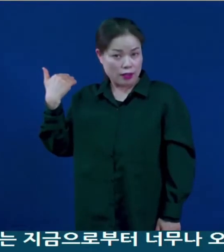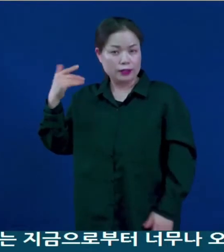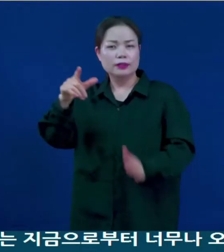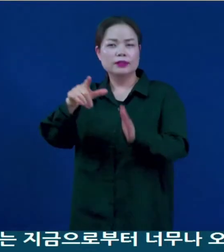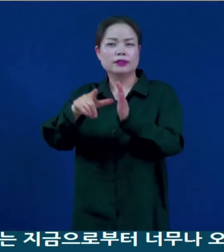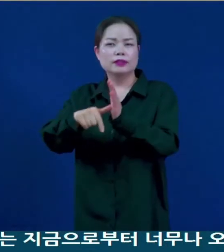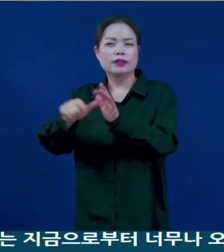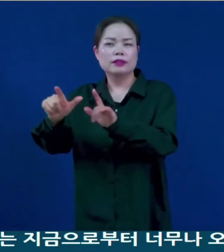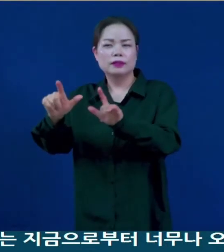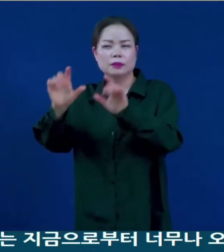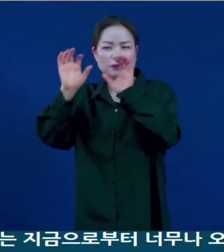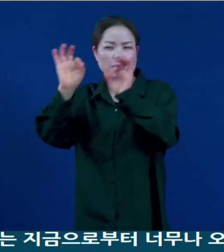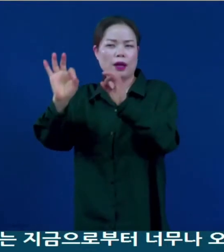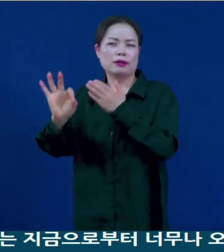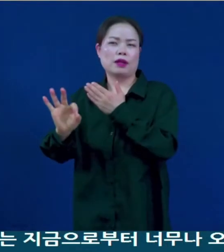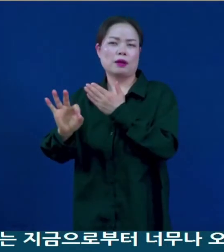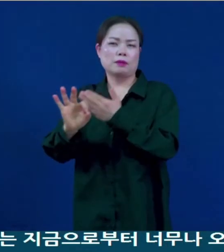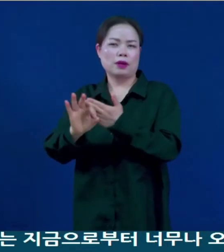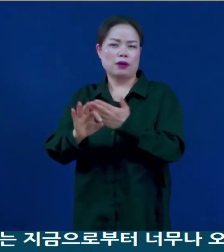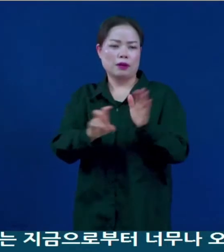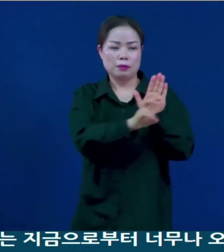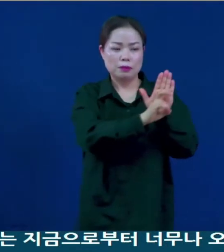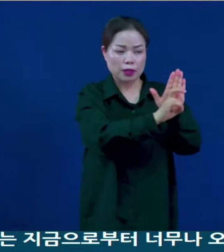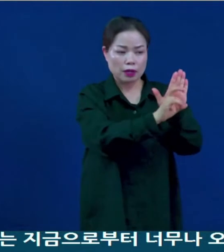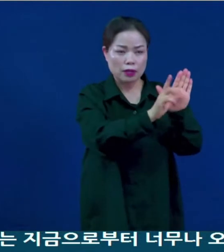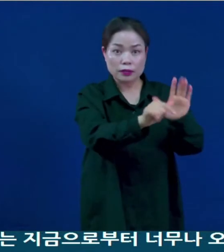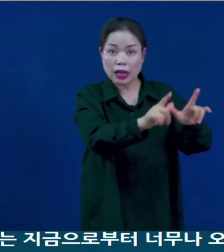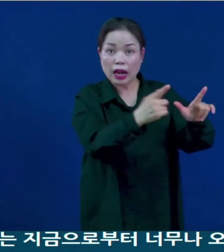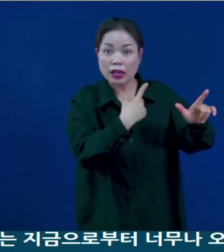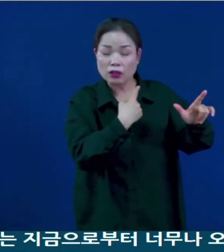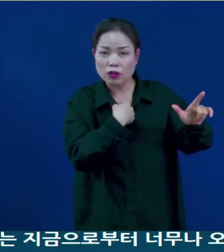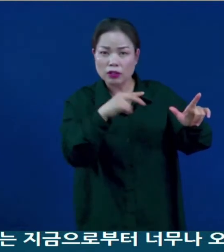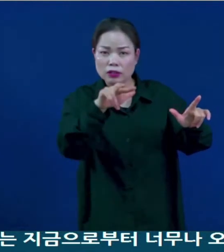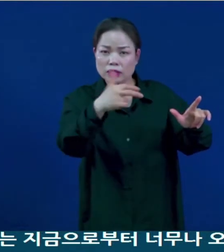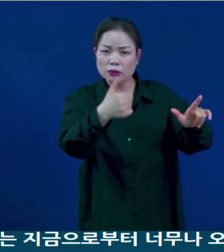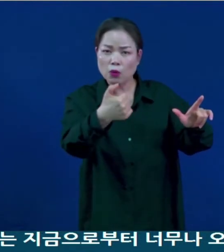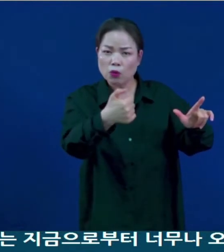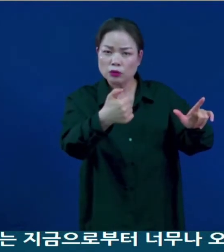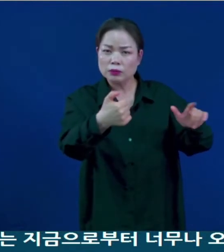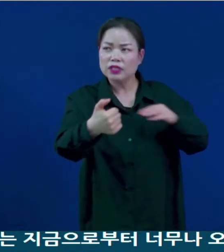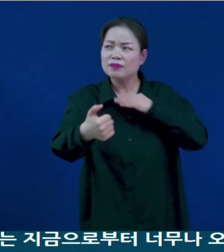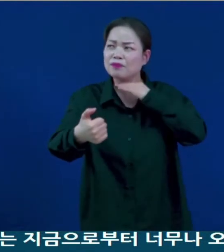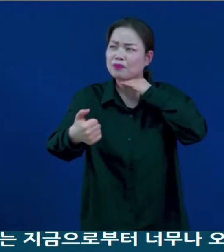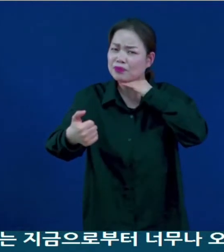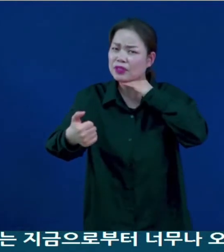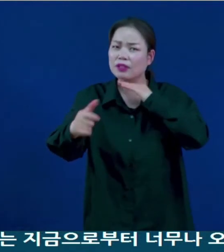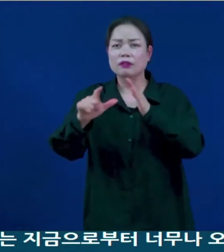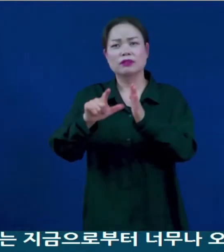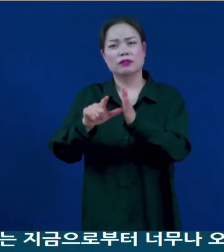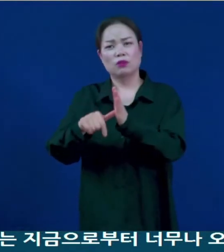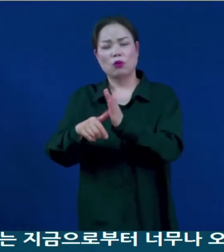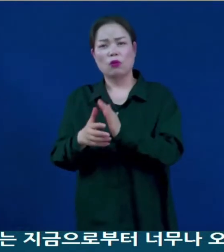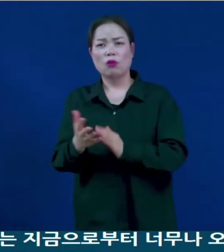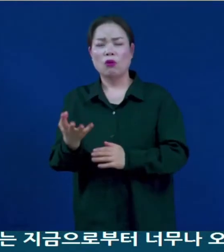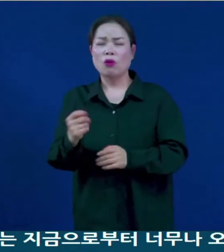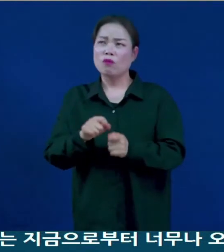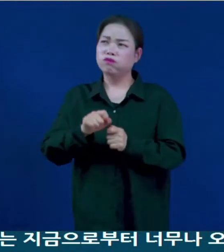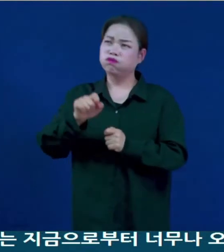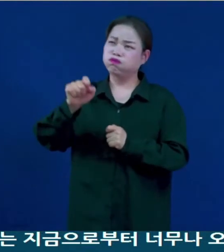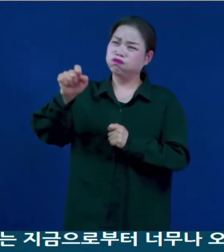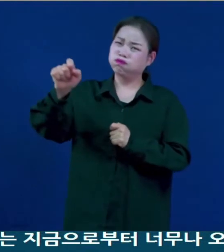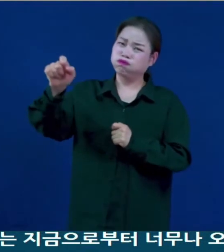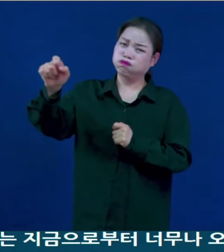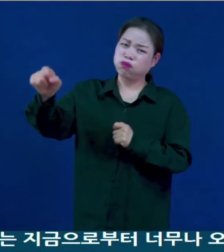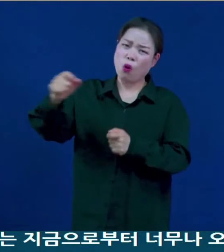시대를 내다보았다면, 자기가 살았던 시대로부터 750년이나 기다려야 되는 시대이니 얼마나